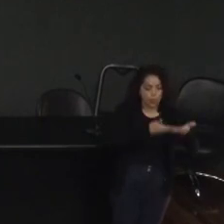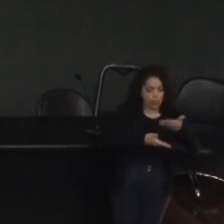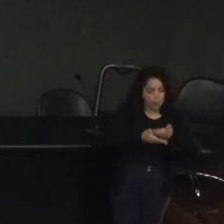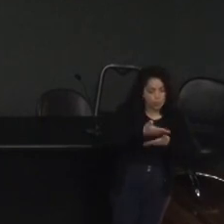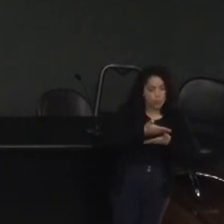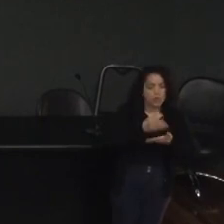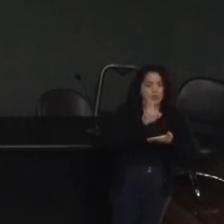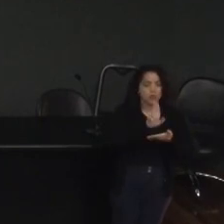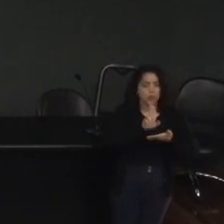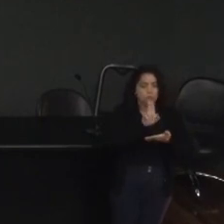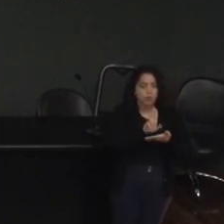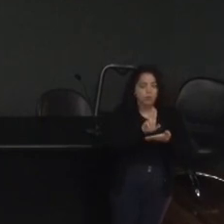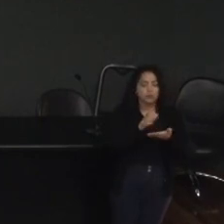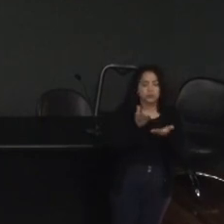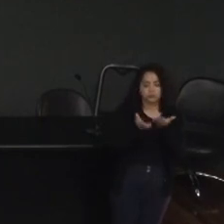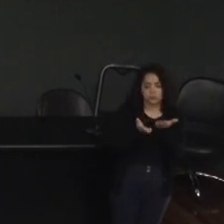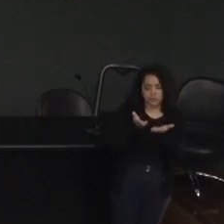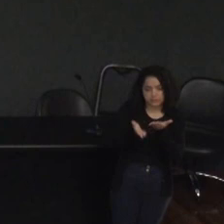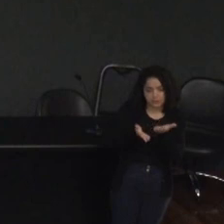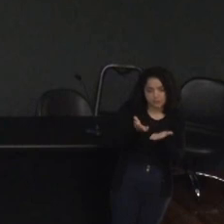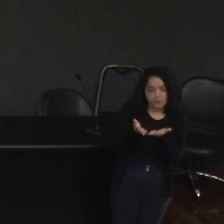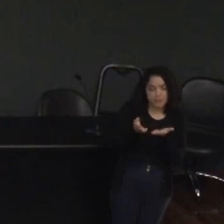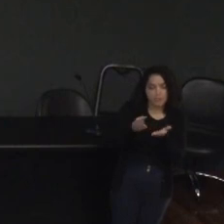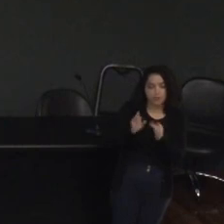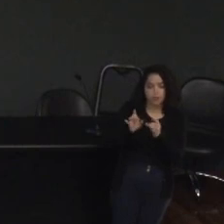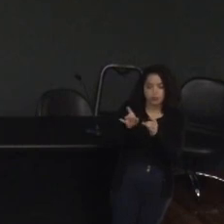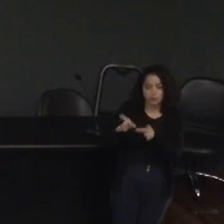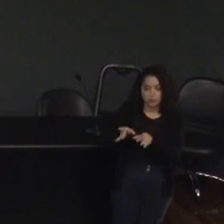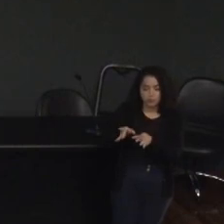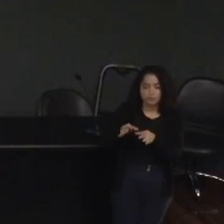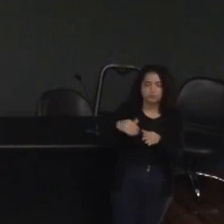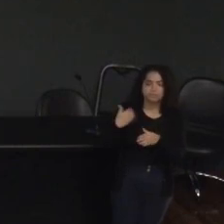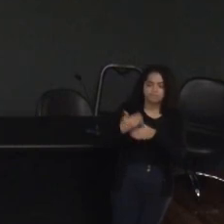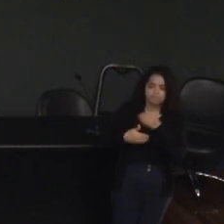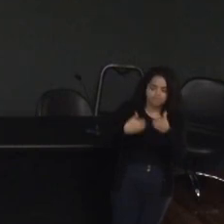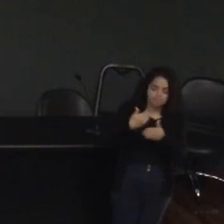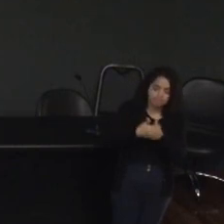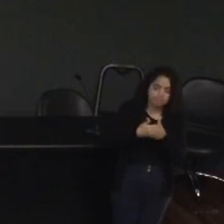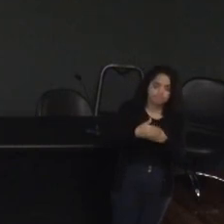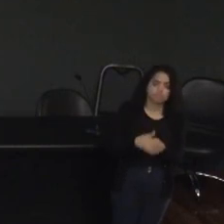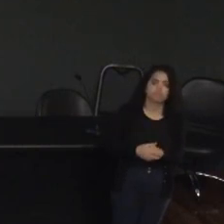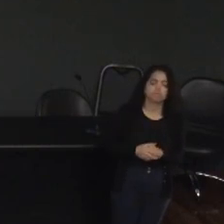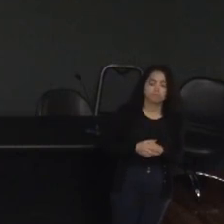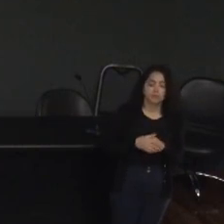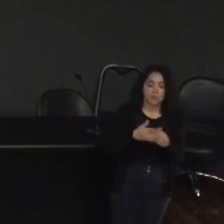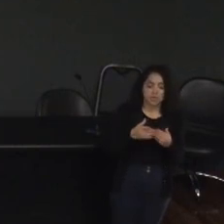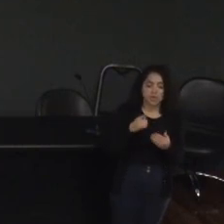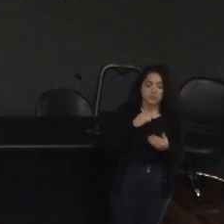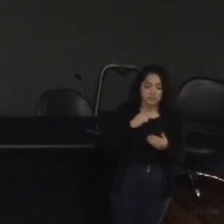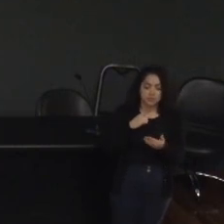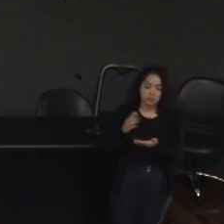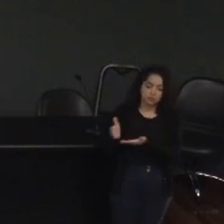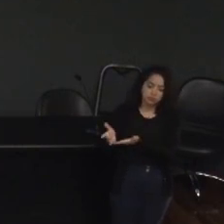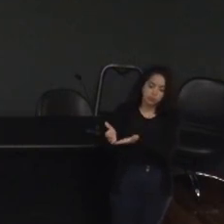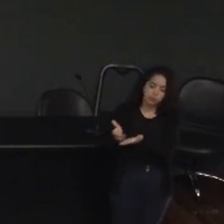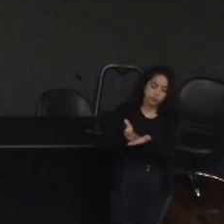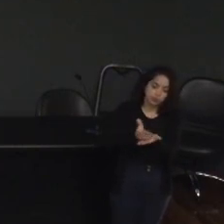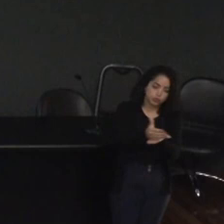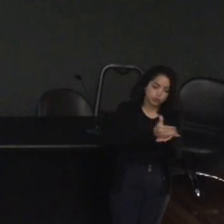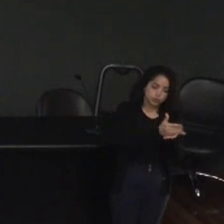pode ser o tratamento pode ser o descarte pode ser eliminação e assim por diante né então você tem desde a coleta